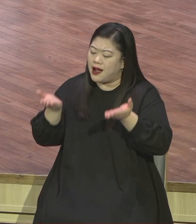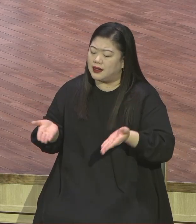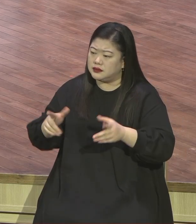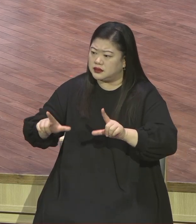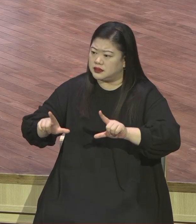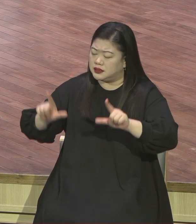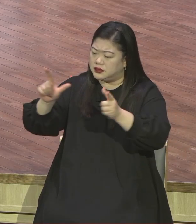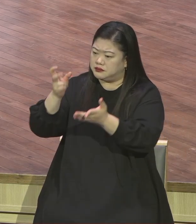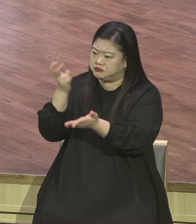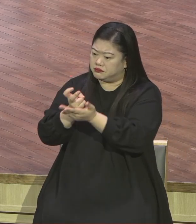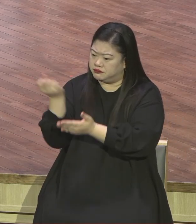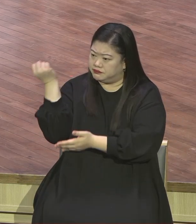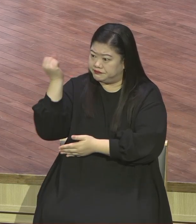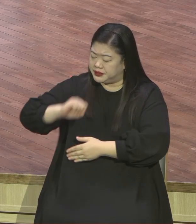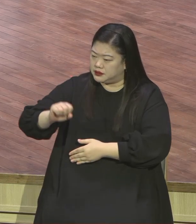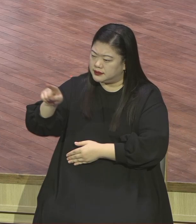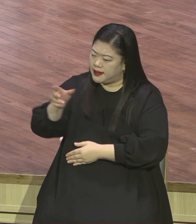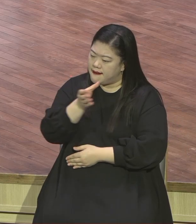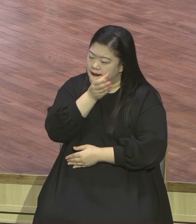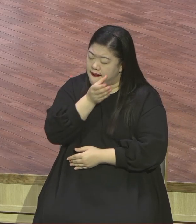따지는 겁니다.